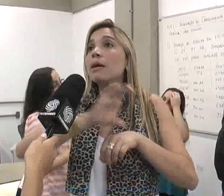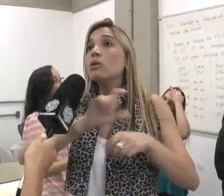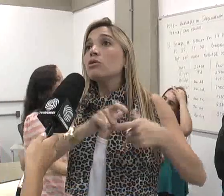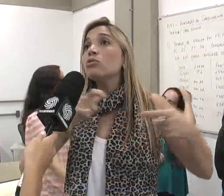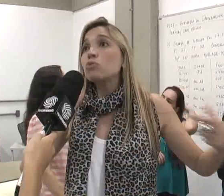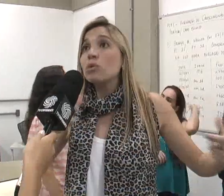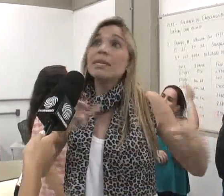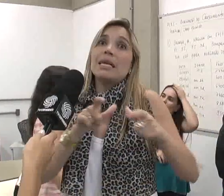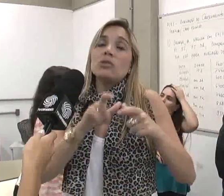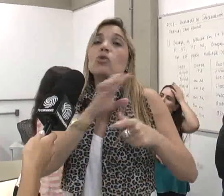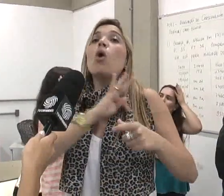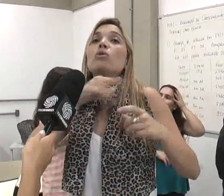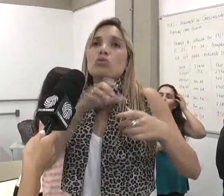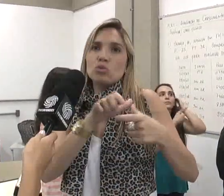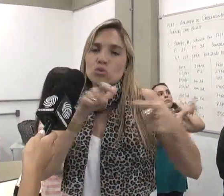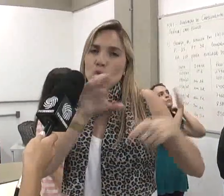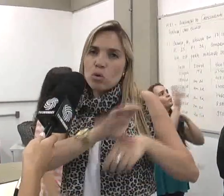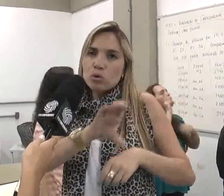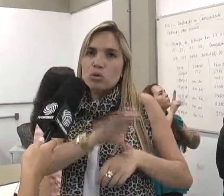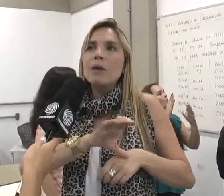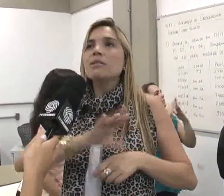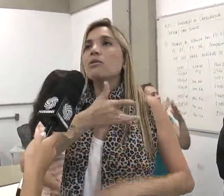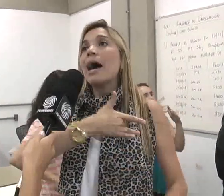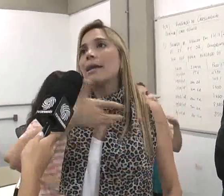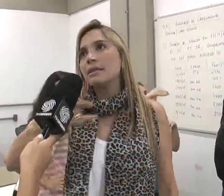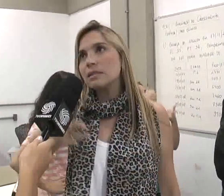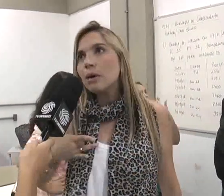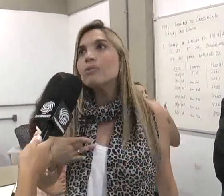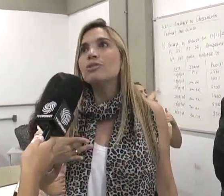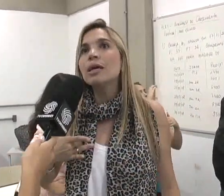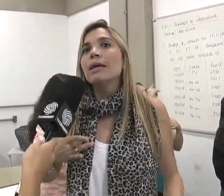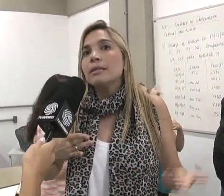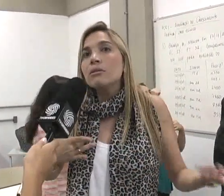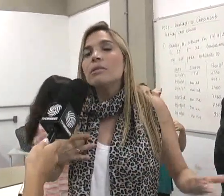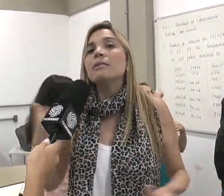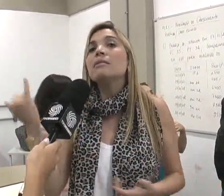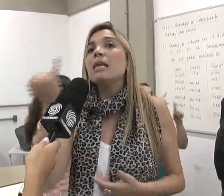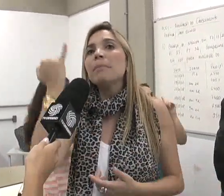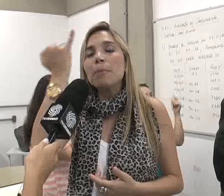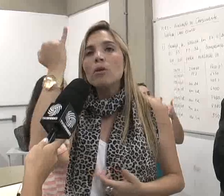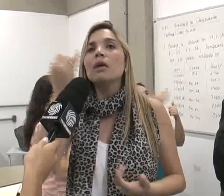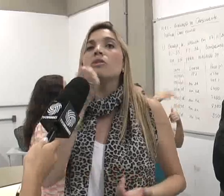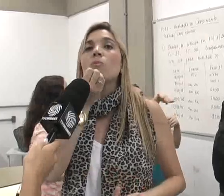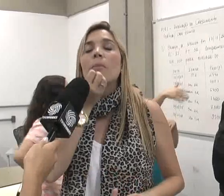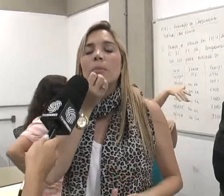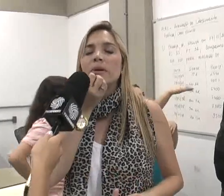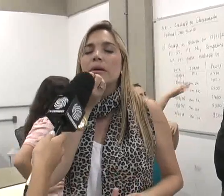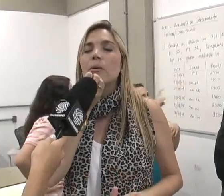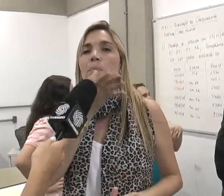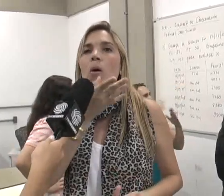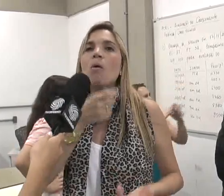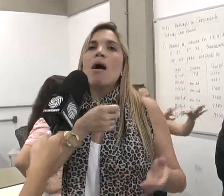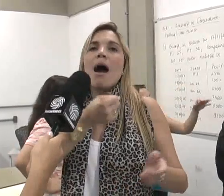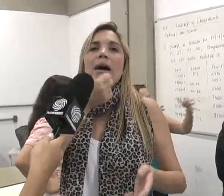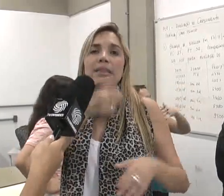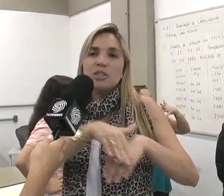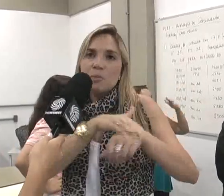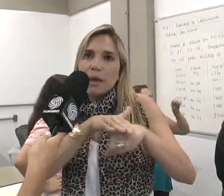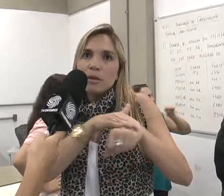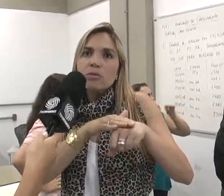maioria dos cursos, aliás, todos os cursos são na área da saúde. Então, assim, é de extrema importância, é um bom atendimento